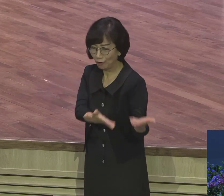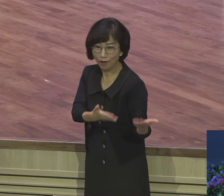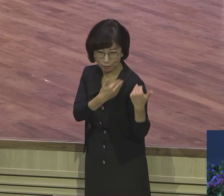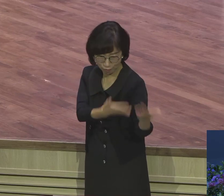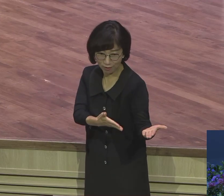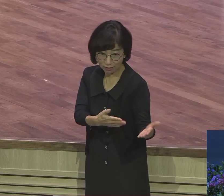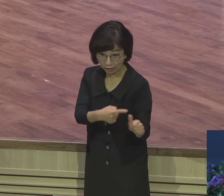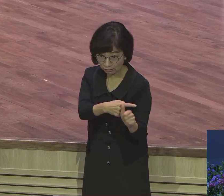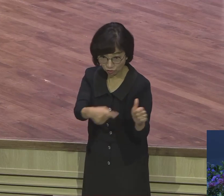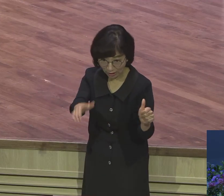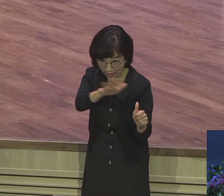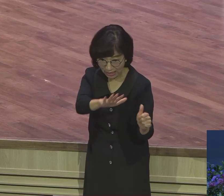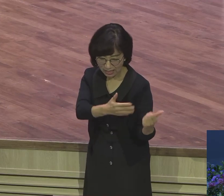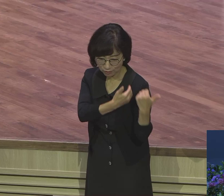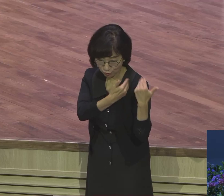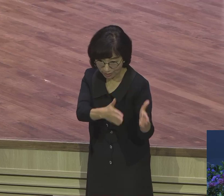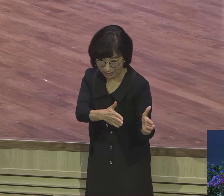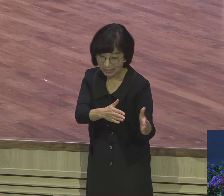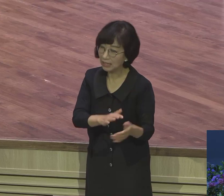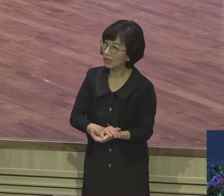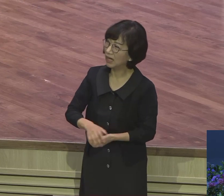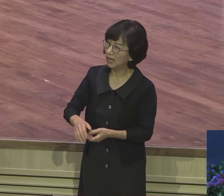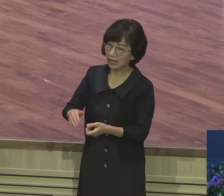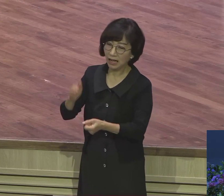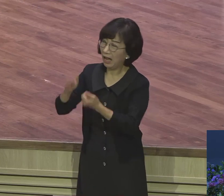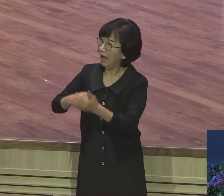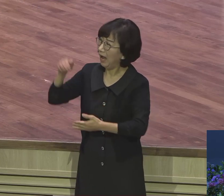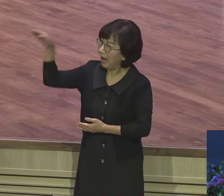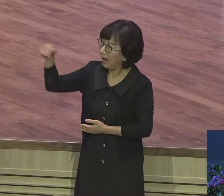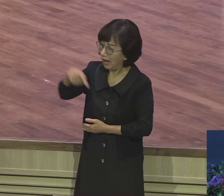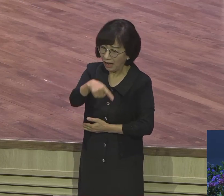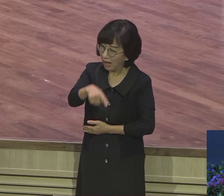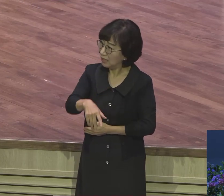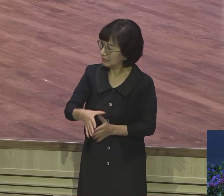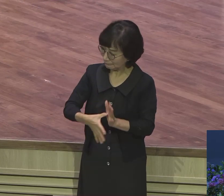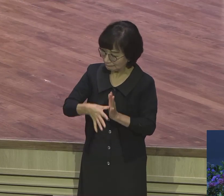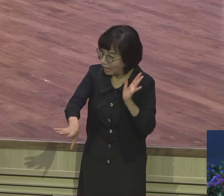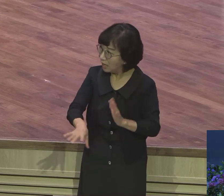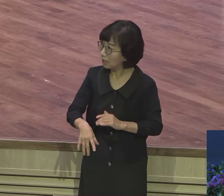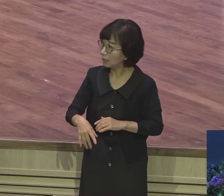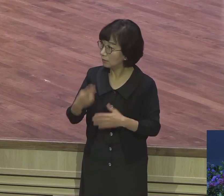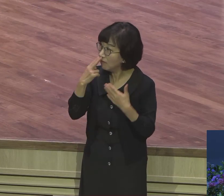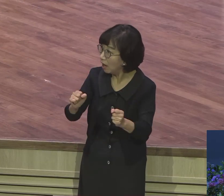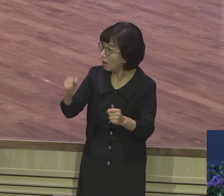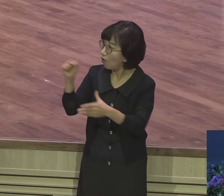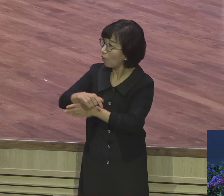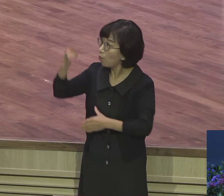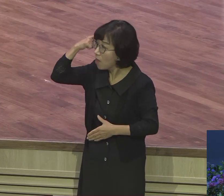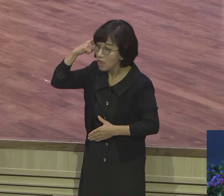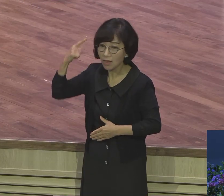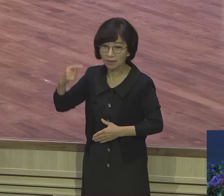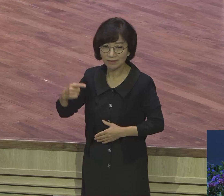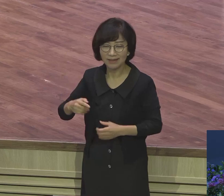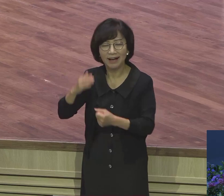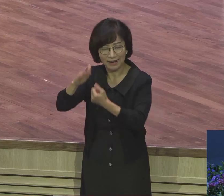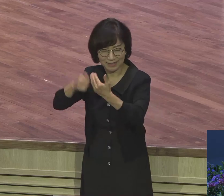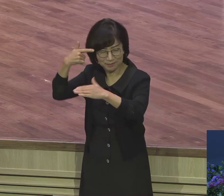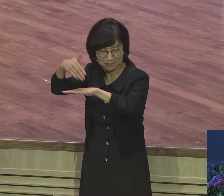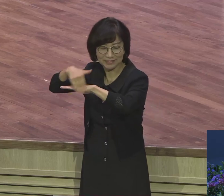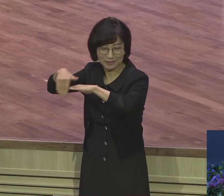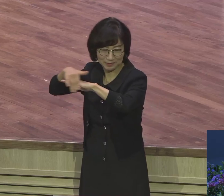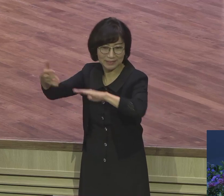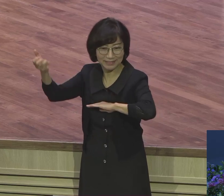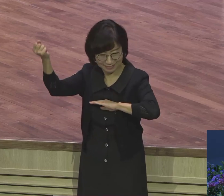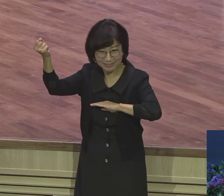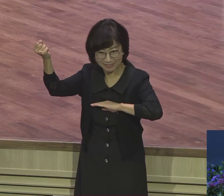여러분이요 하나님 저렇게 어마어마한 무시무시한 놈들 다 살면서 하나님께서 하나님께서 그